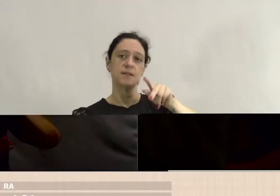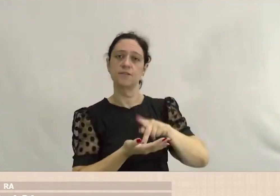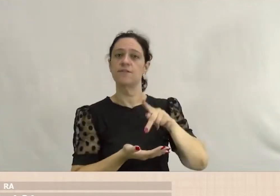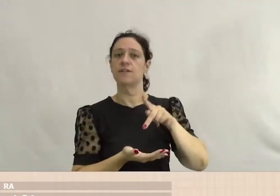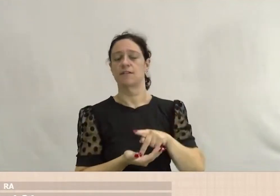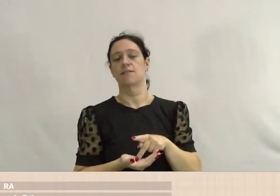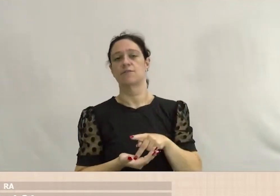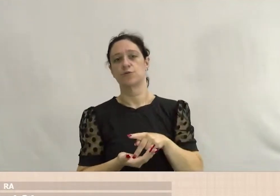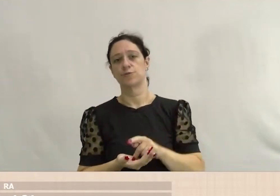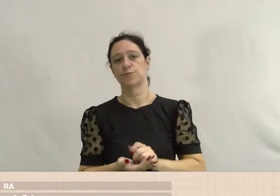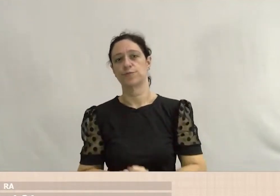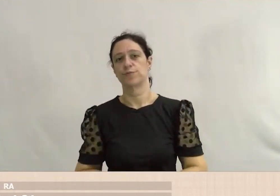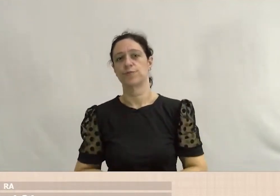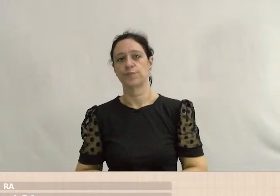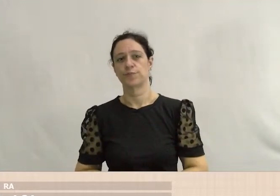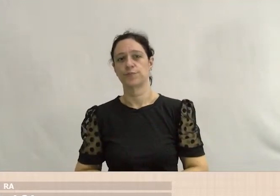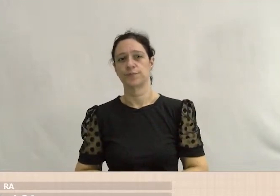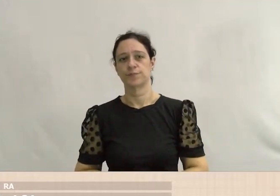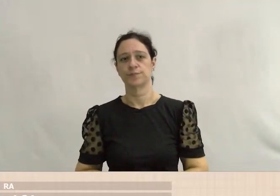verdade.